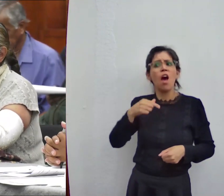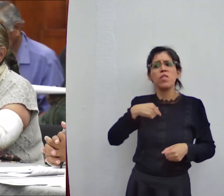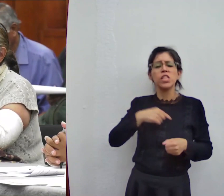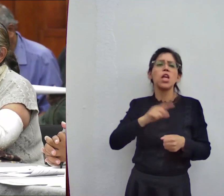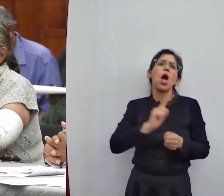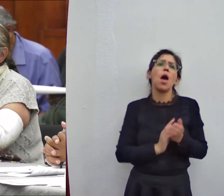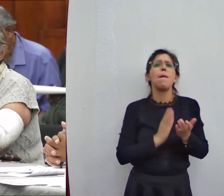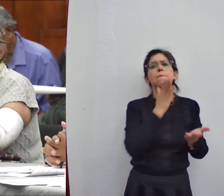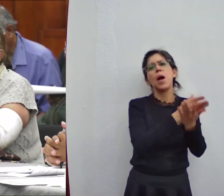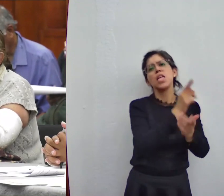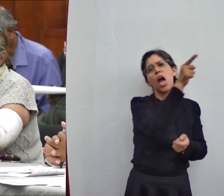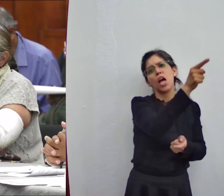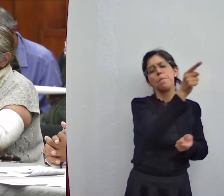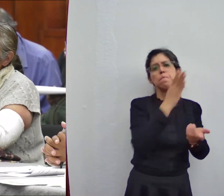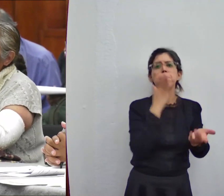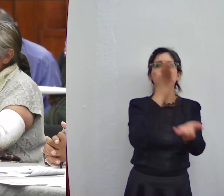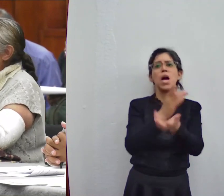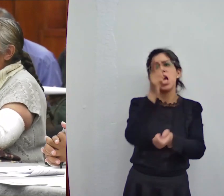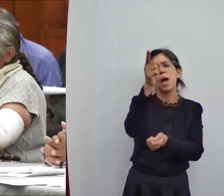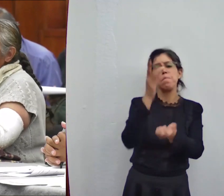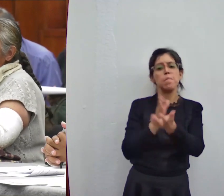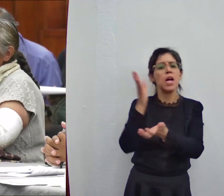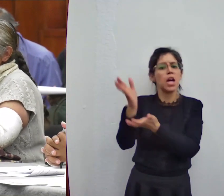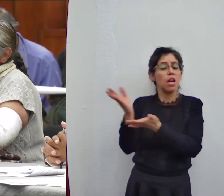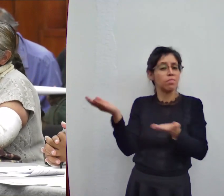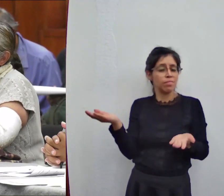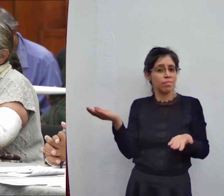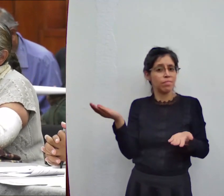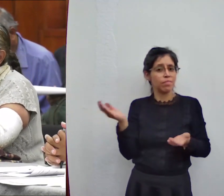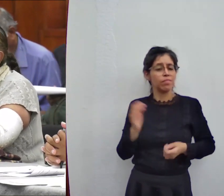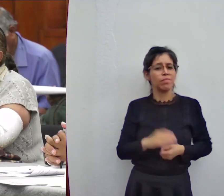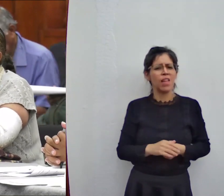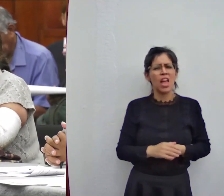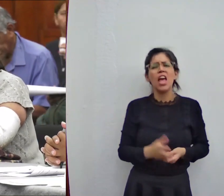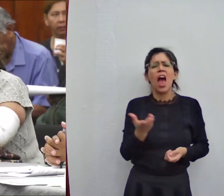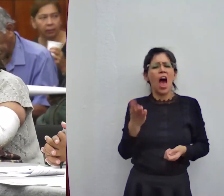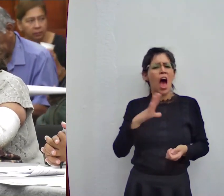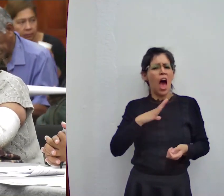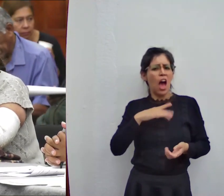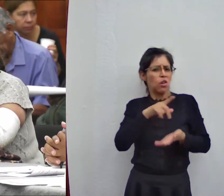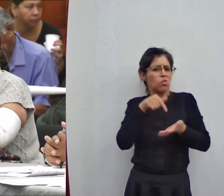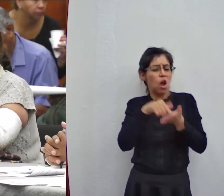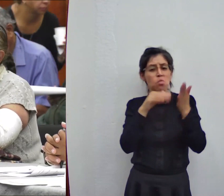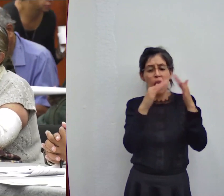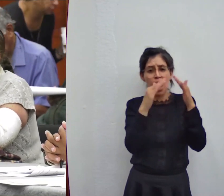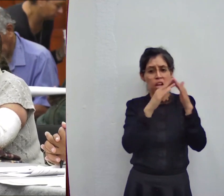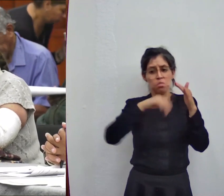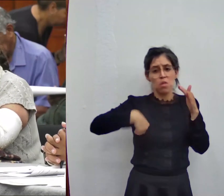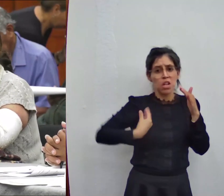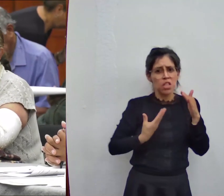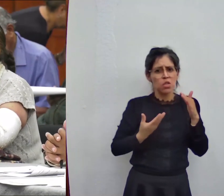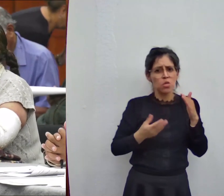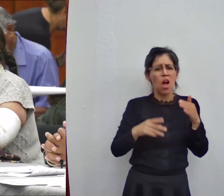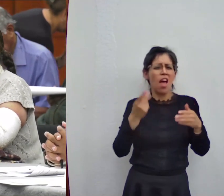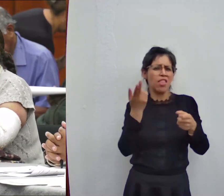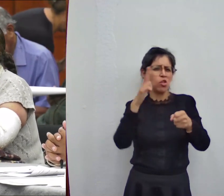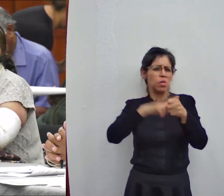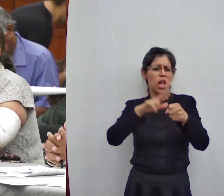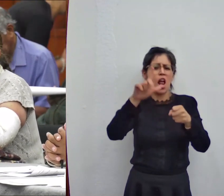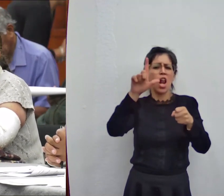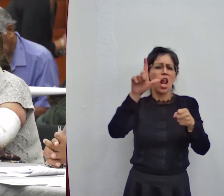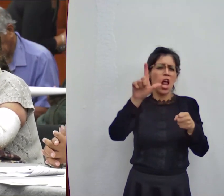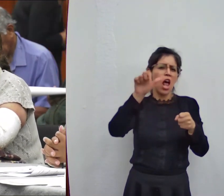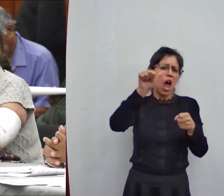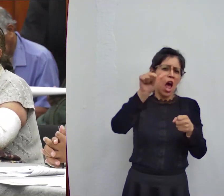discriminados. ¿A poco tenemos un albergue? ¿Cuánta gente en el López Mateos está acostada afuera, durmiendo afuera, con